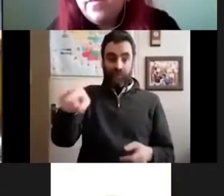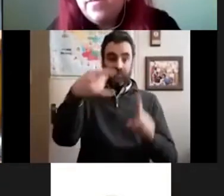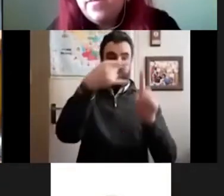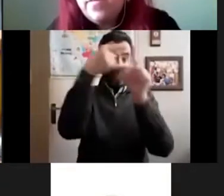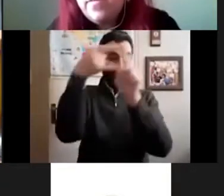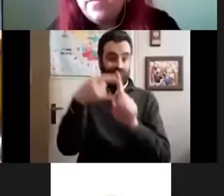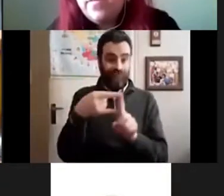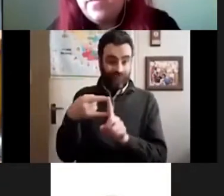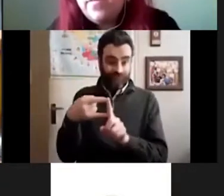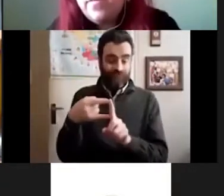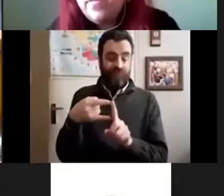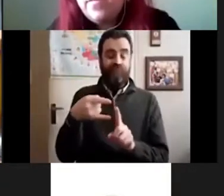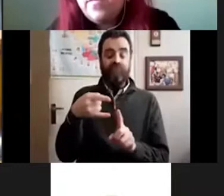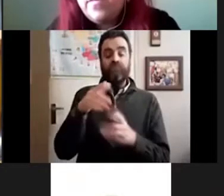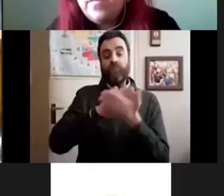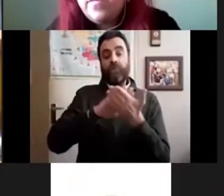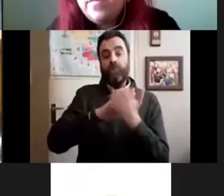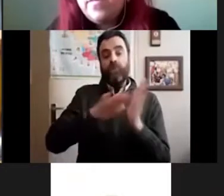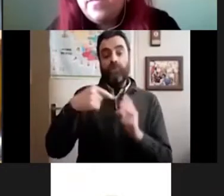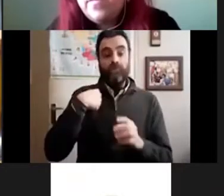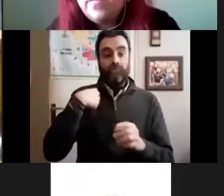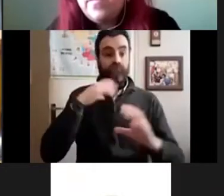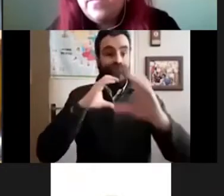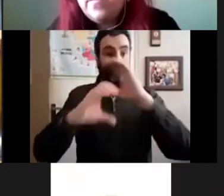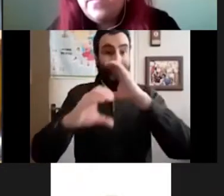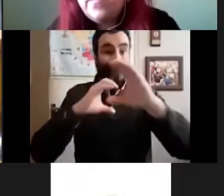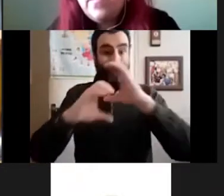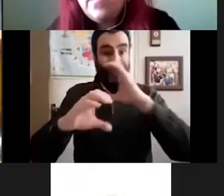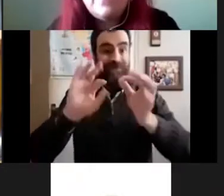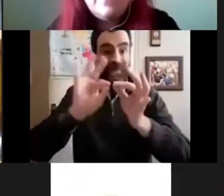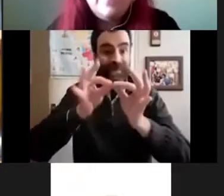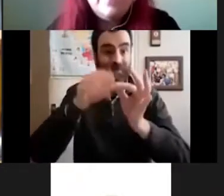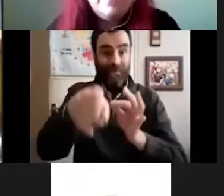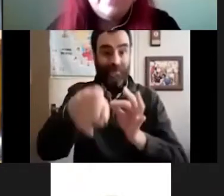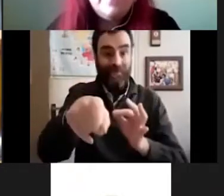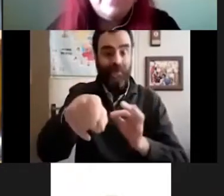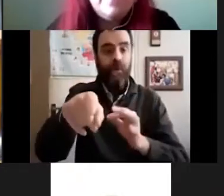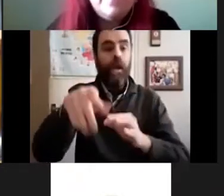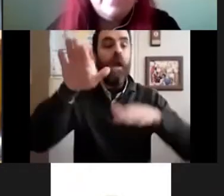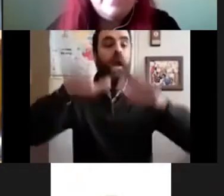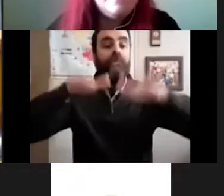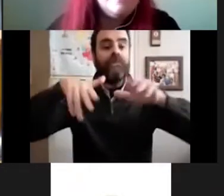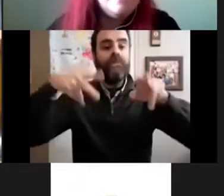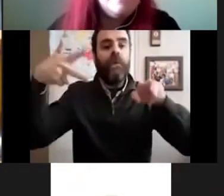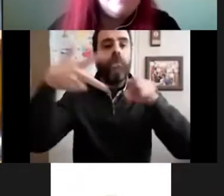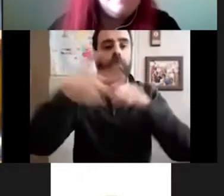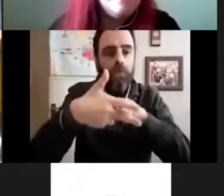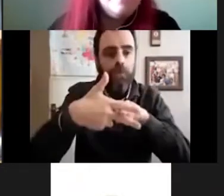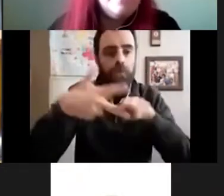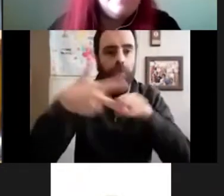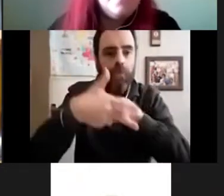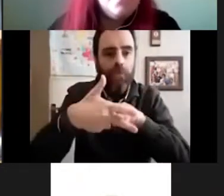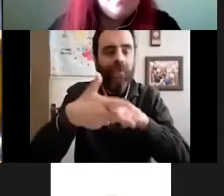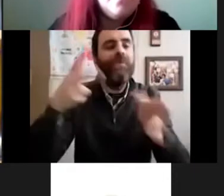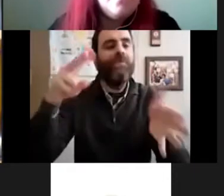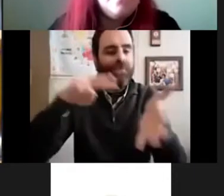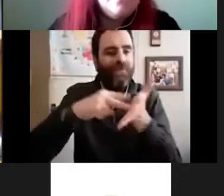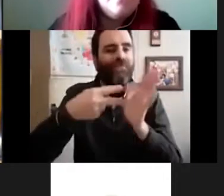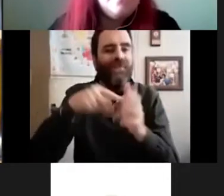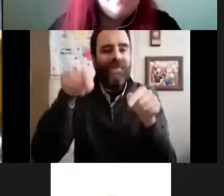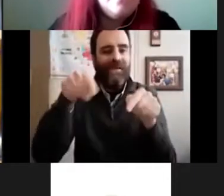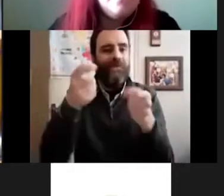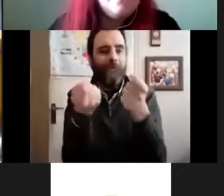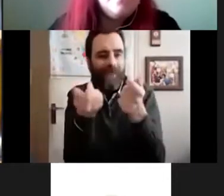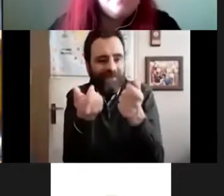Por ejemplo, ahora, ustedes, estamos, bueno, todos nosotros en Zoom, y por ejemplo, yo cuando al comunicarme con el intérprete, de repente